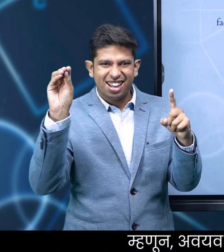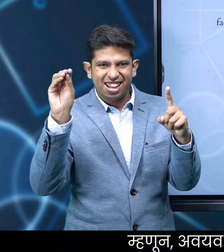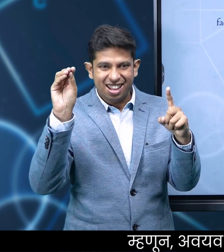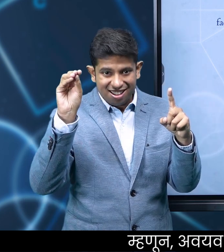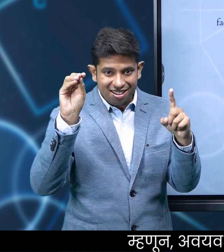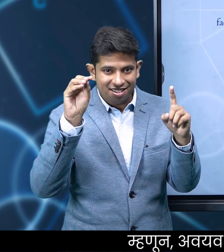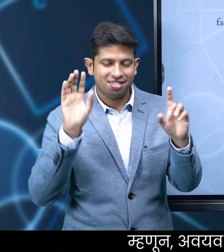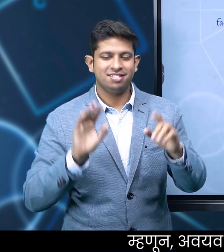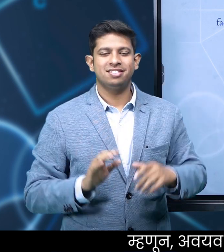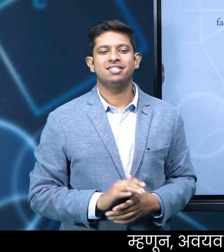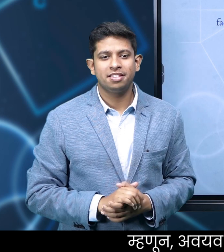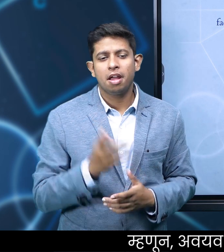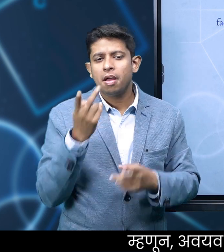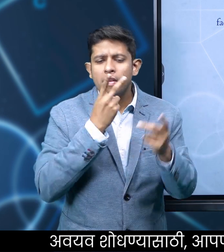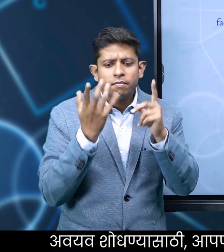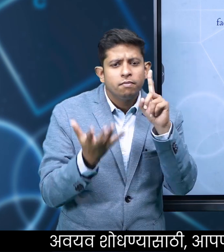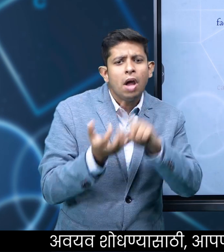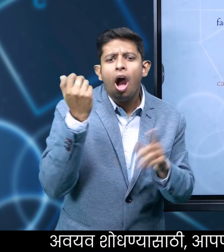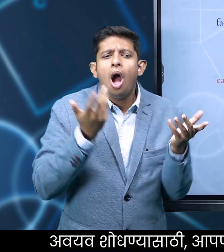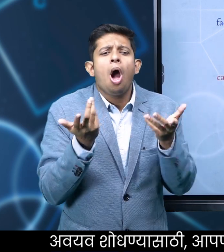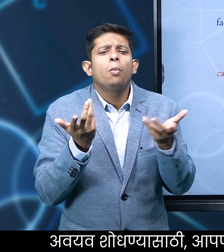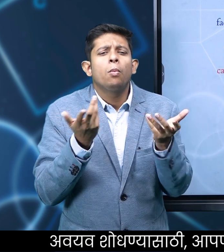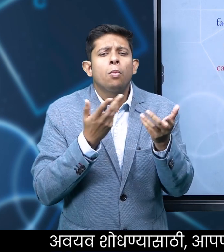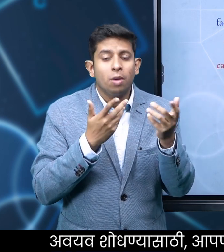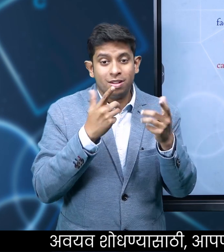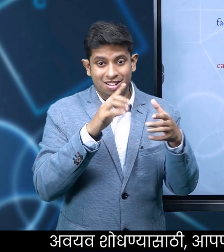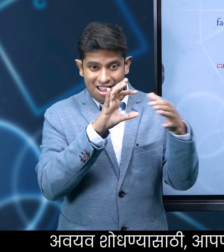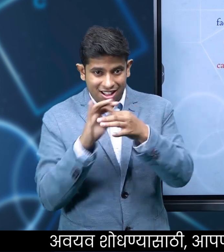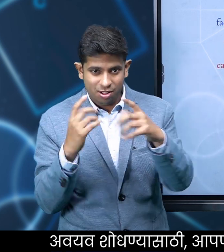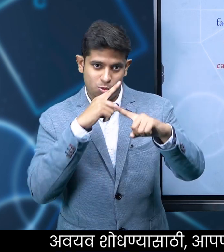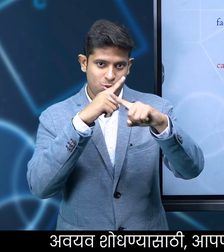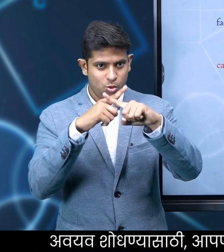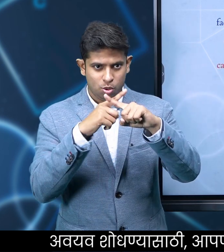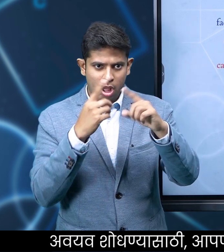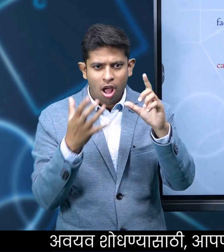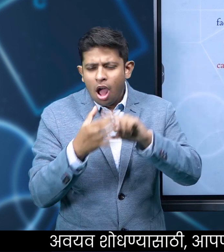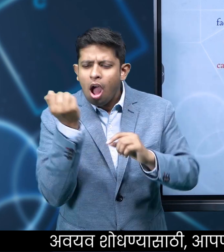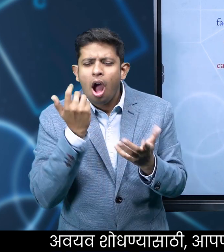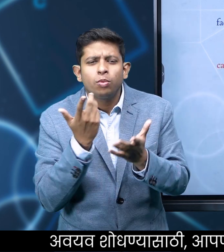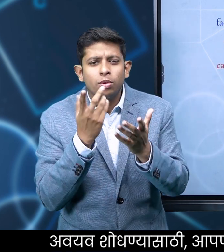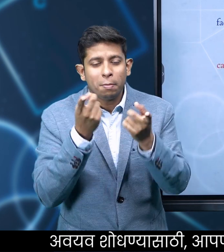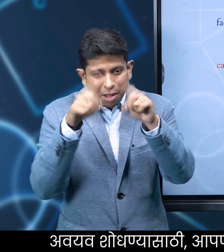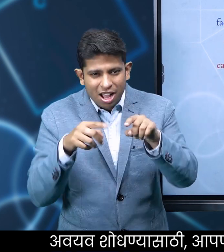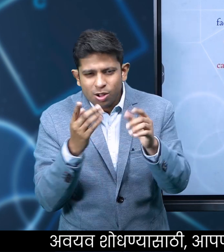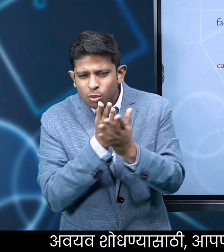विभाजक. अवयव शोधण्यासाठी आपण गुणाकार तसेच भागाकार पद्धत वापरू शकतो.